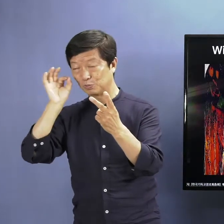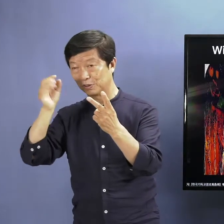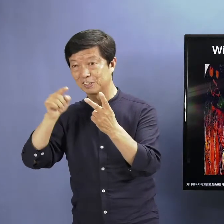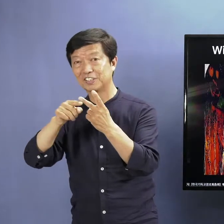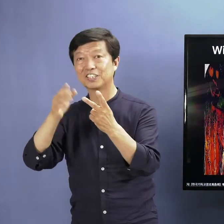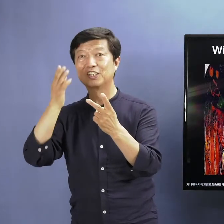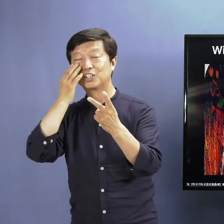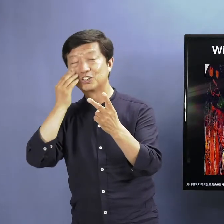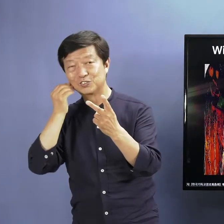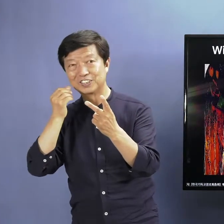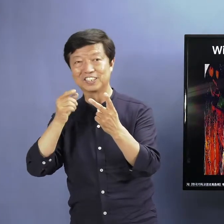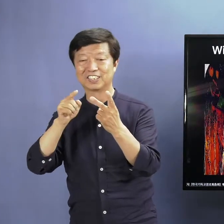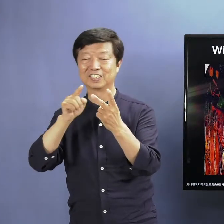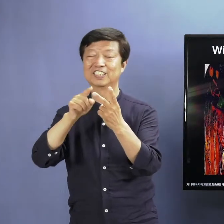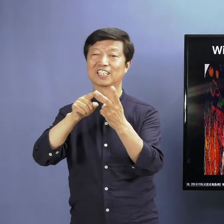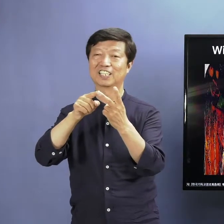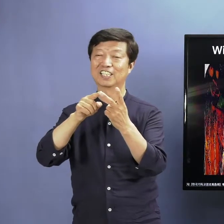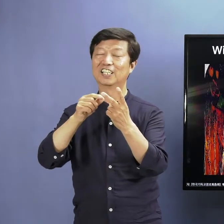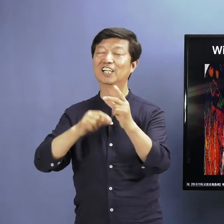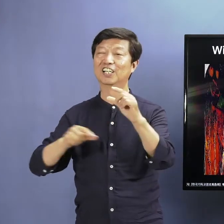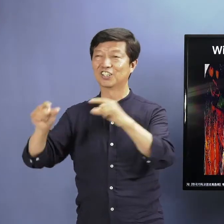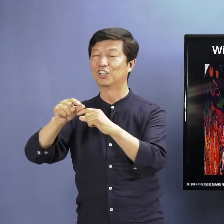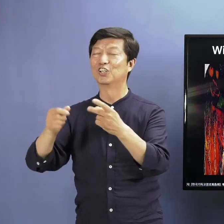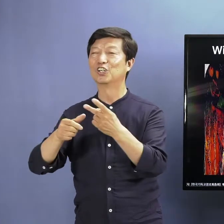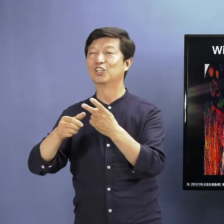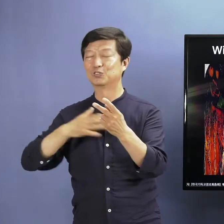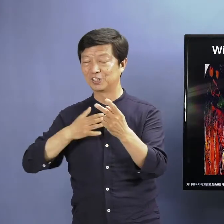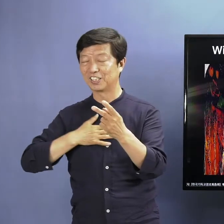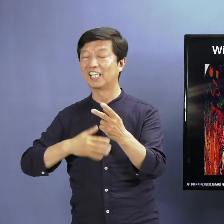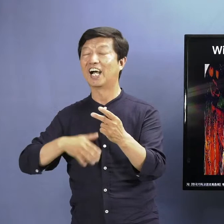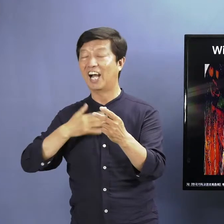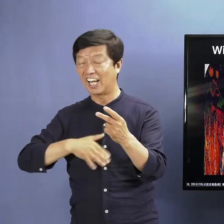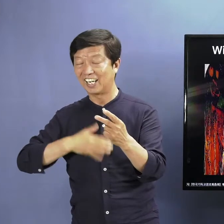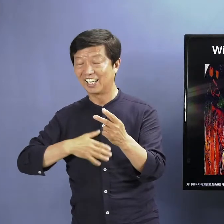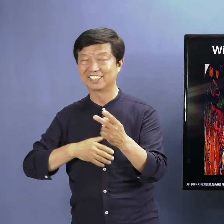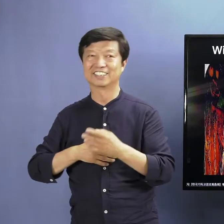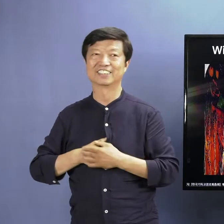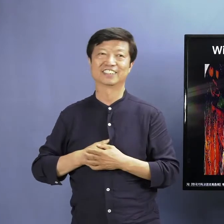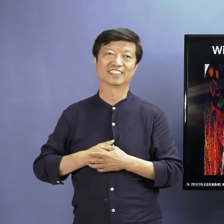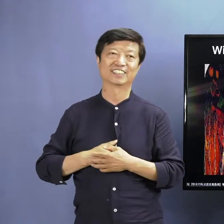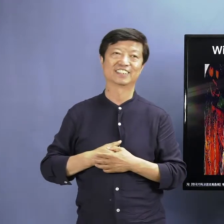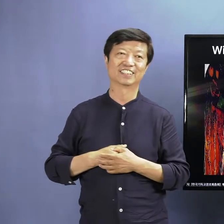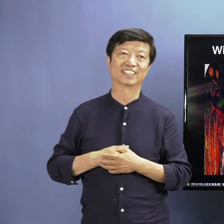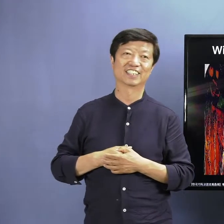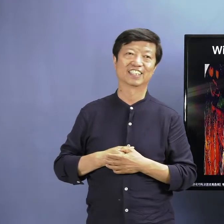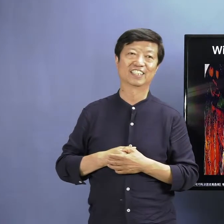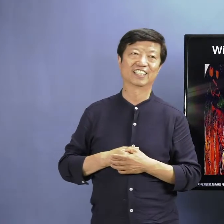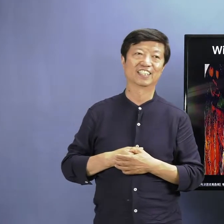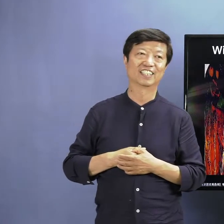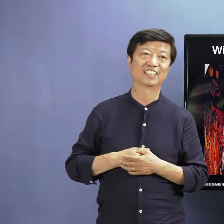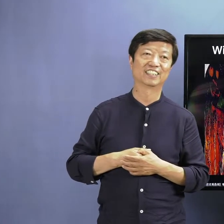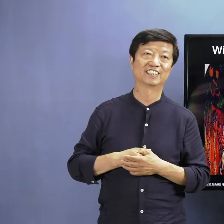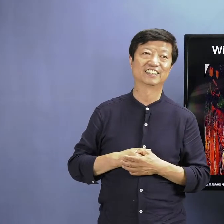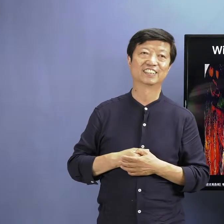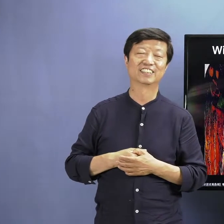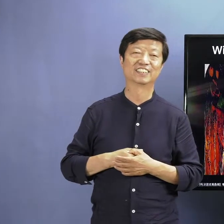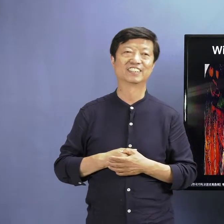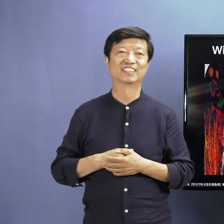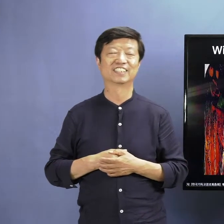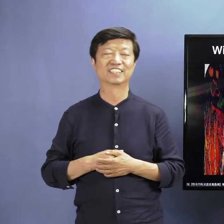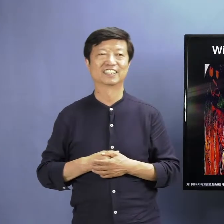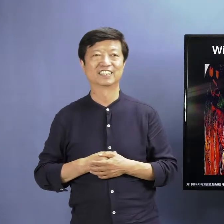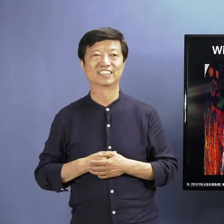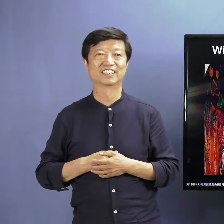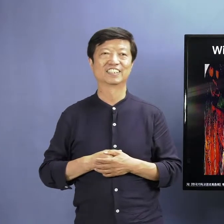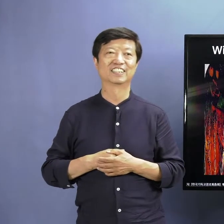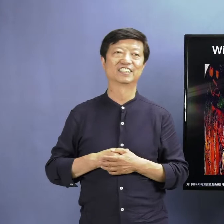그런데 저게 더 유명해. 예. 그런데 하여간 뭐 비교하는, 저걸 비교하면서 뭐 하는 사람도